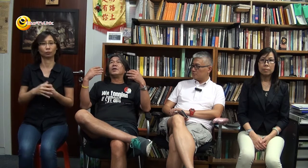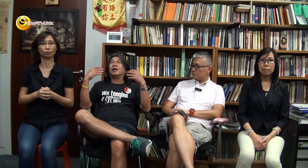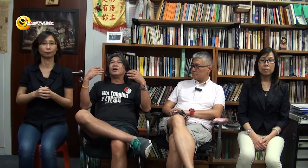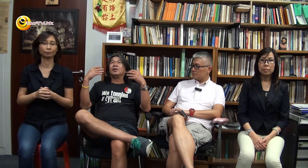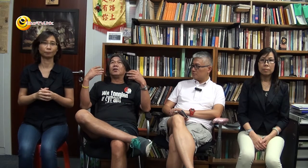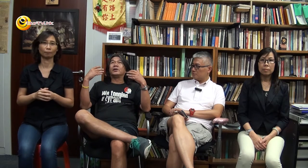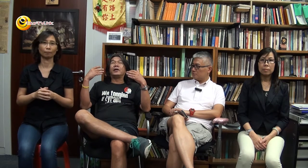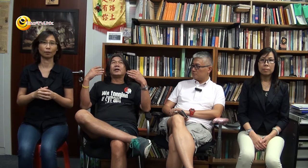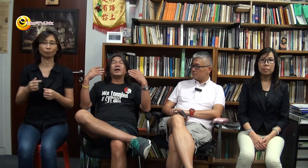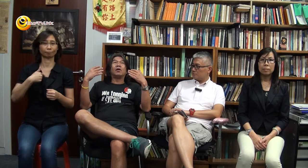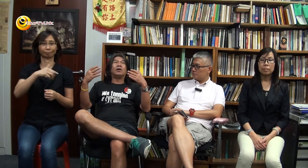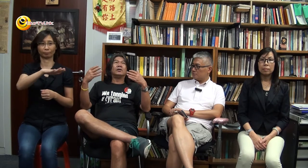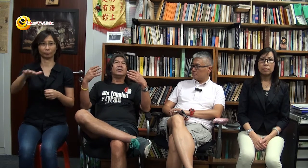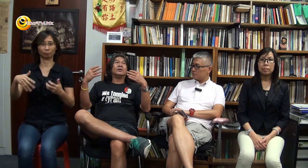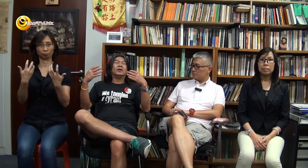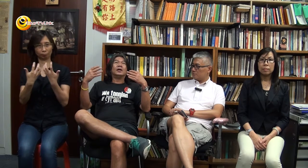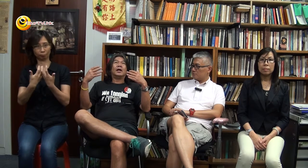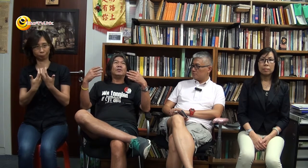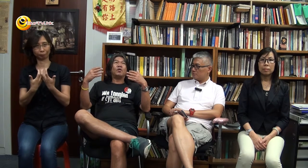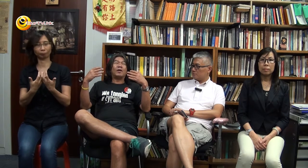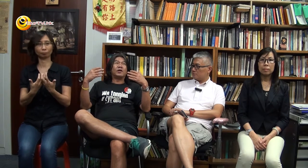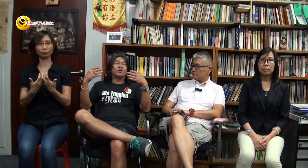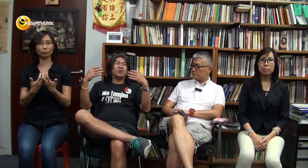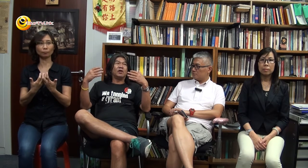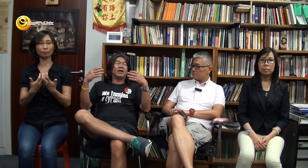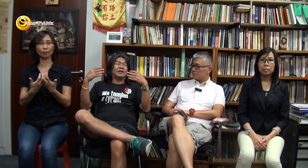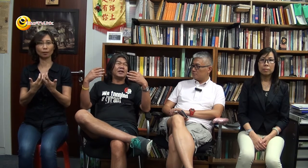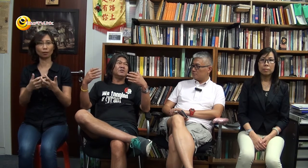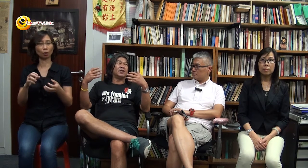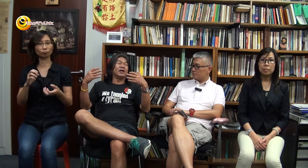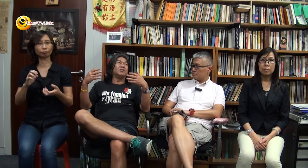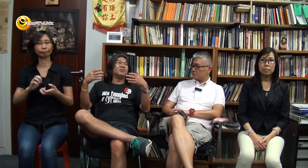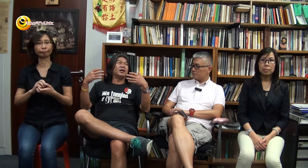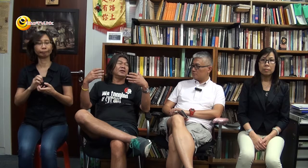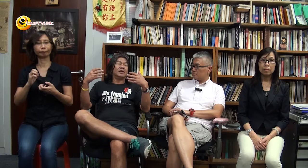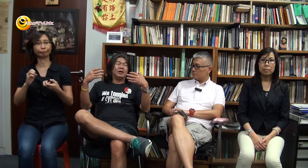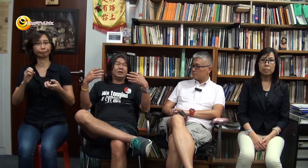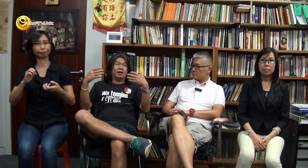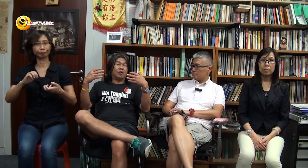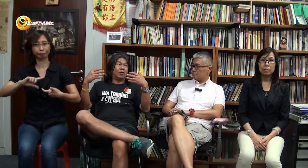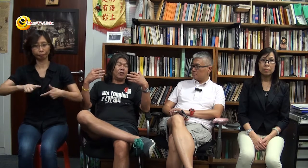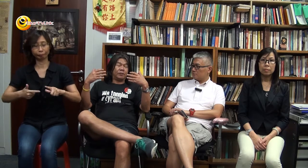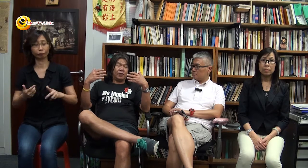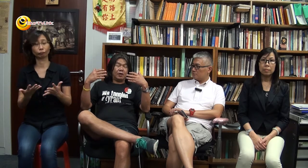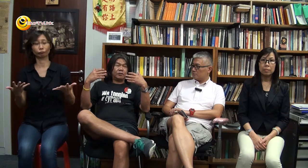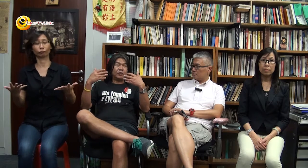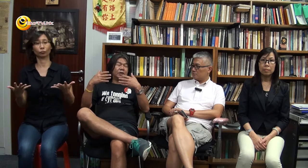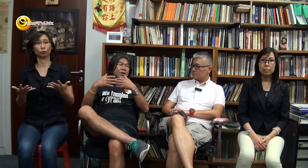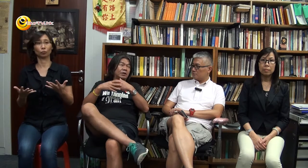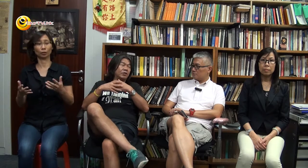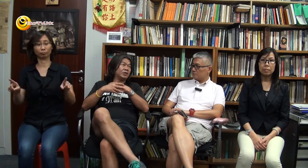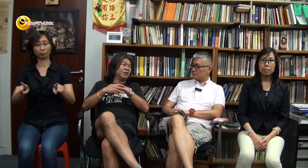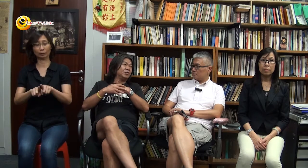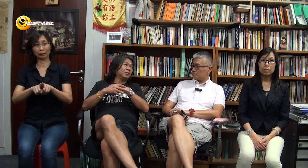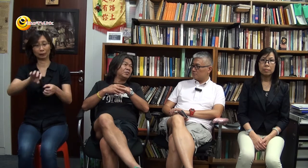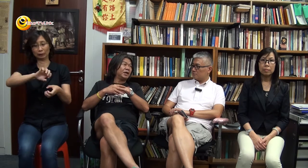如果我哋計過係冇辦法同全香港人一齊驗水嘅，咁你咪有一個風險